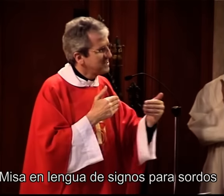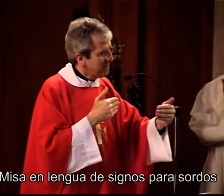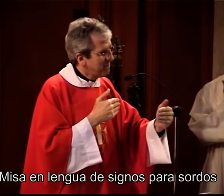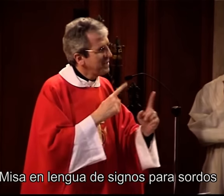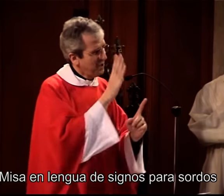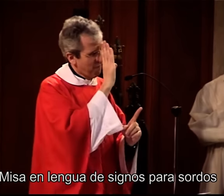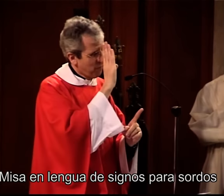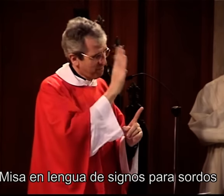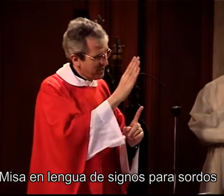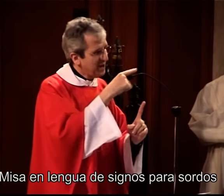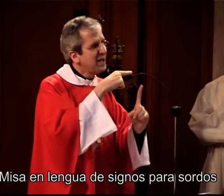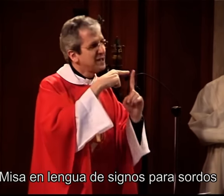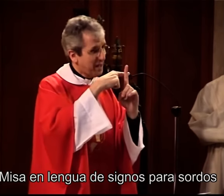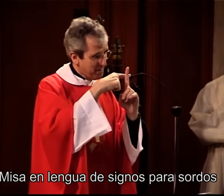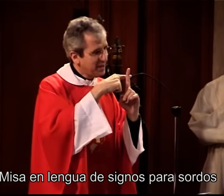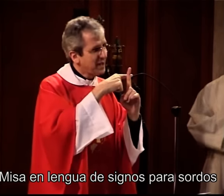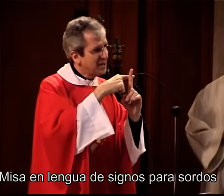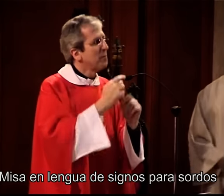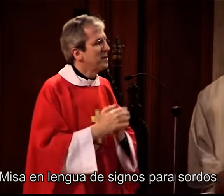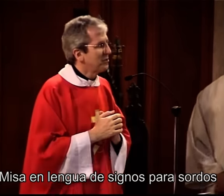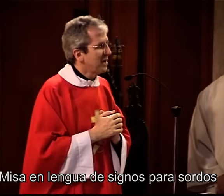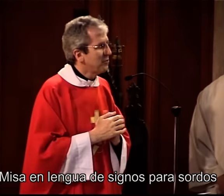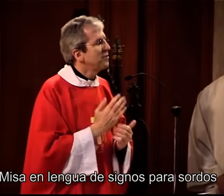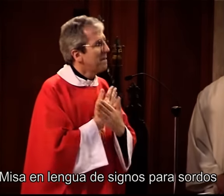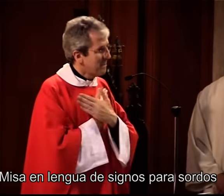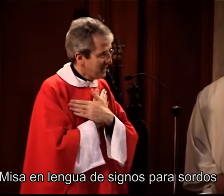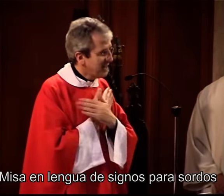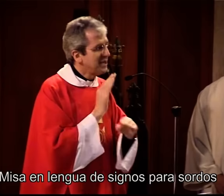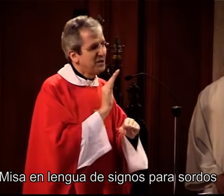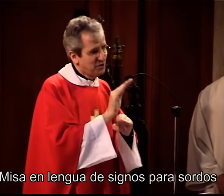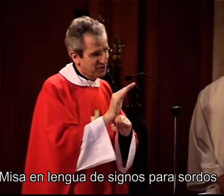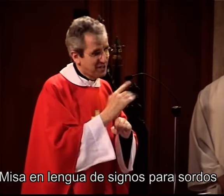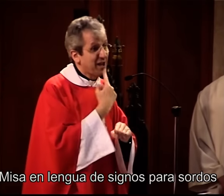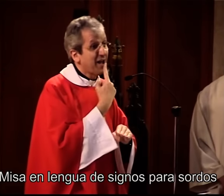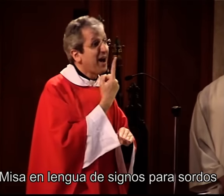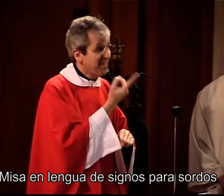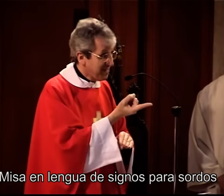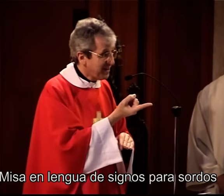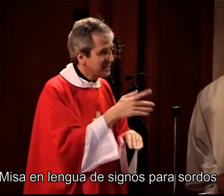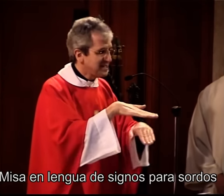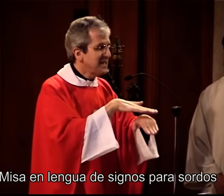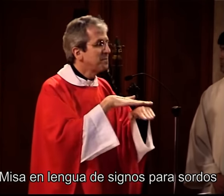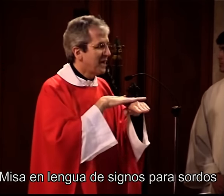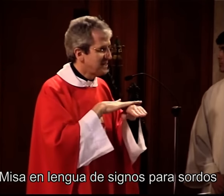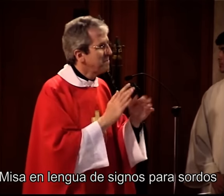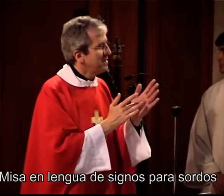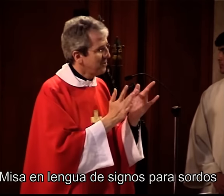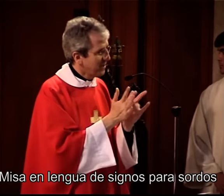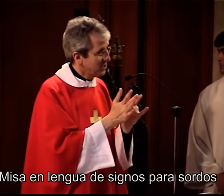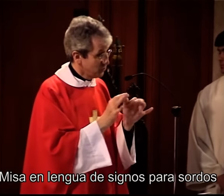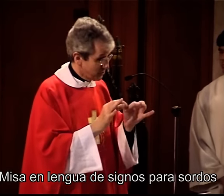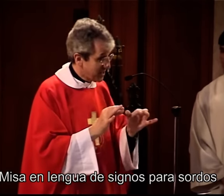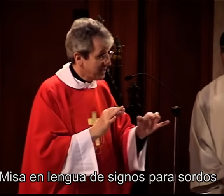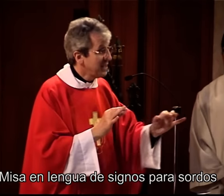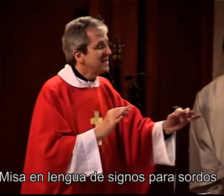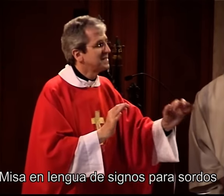fue siempre, fue fiel también en el momento de la cruz. María nos enseñará a decirle que sí a esa invitación que